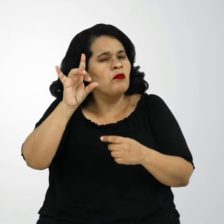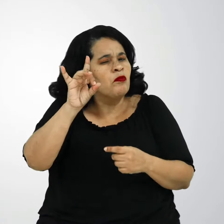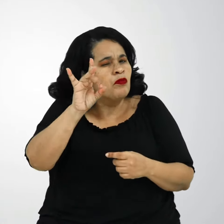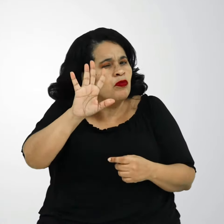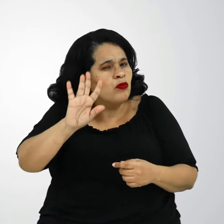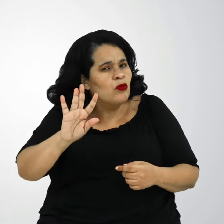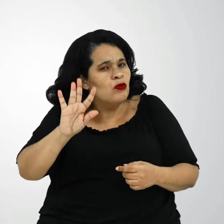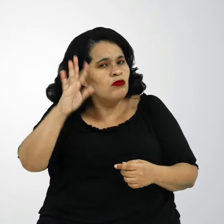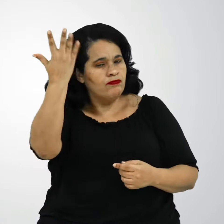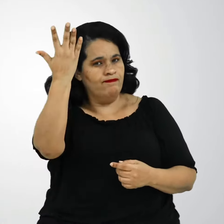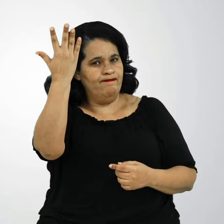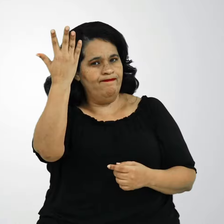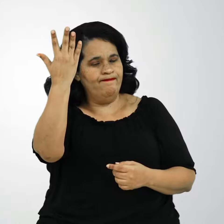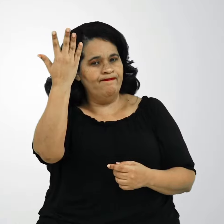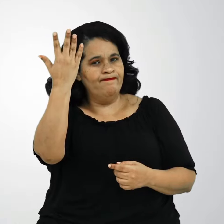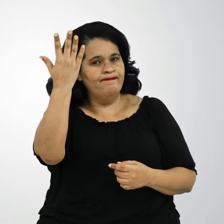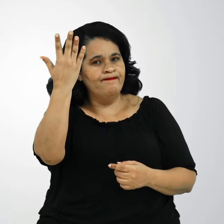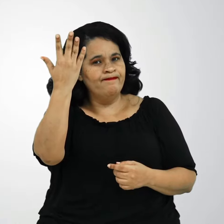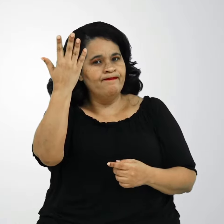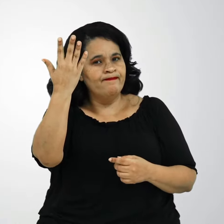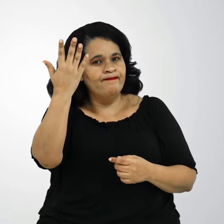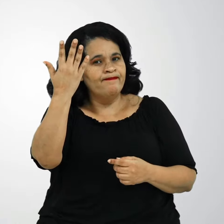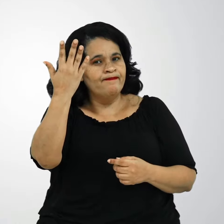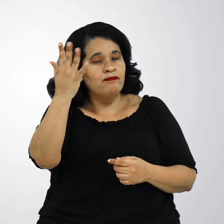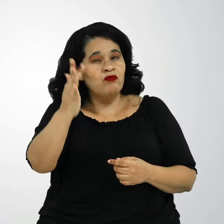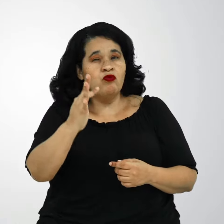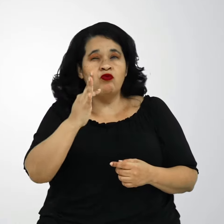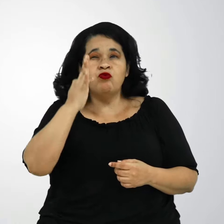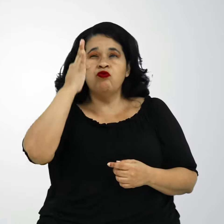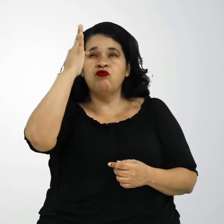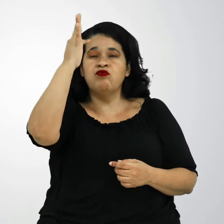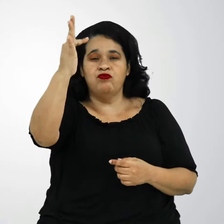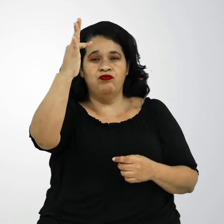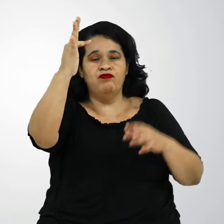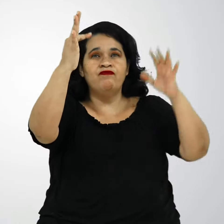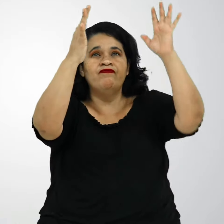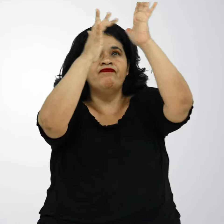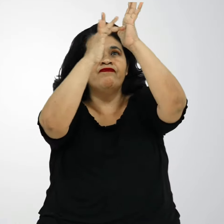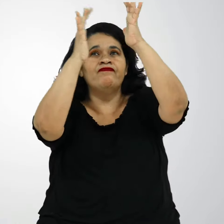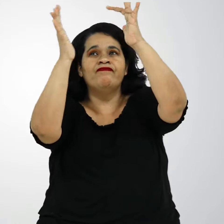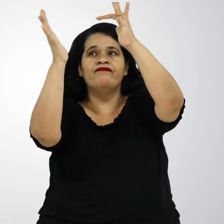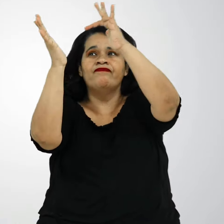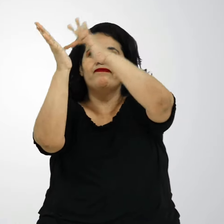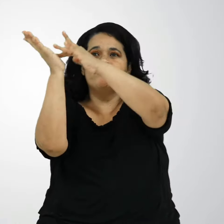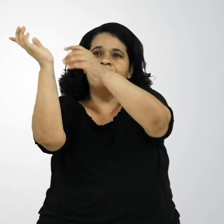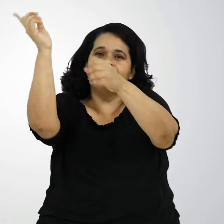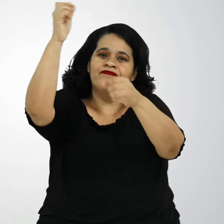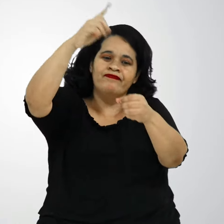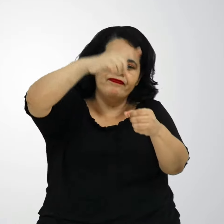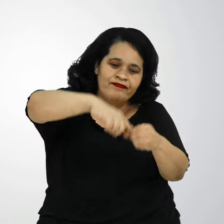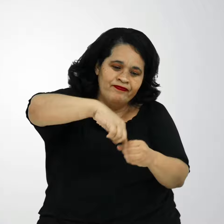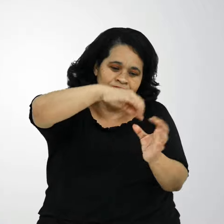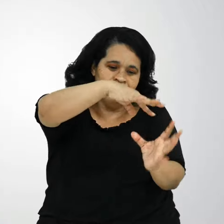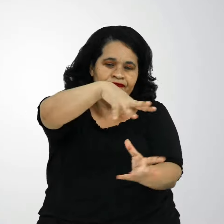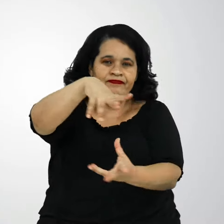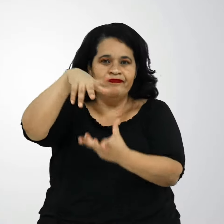por ocasião da segunda vinda de Jesus. Então, as 70 semanas tem que